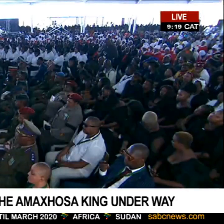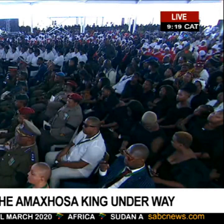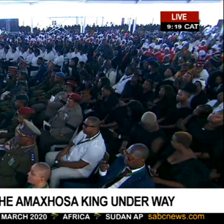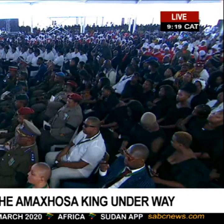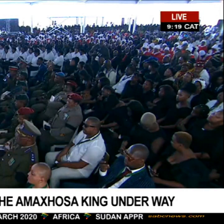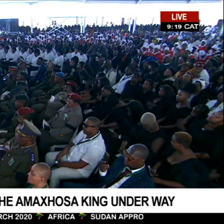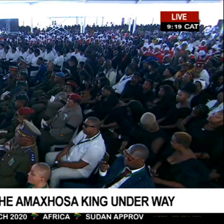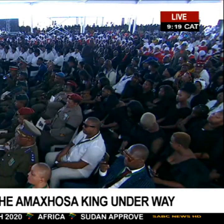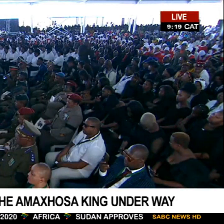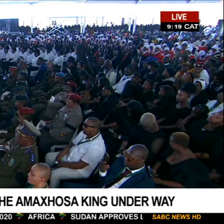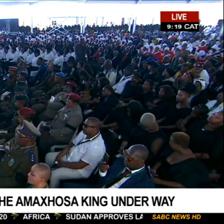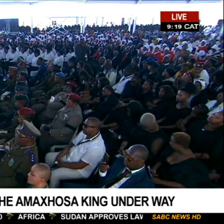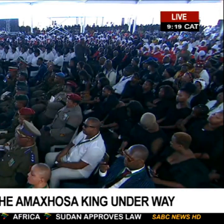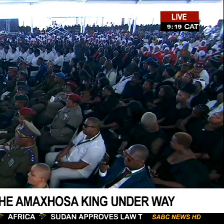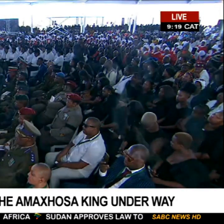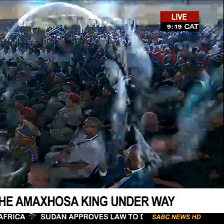Ezikale ngo